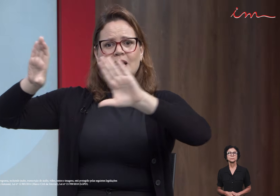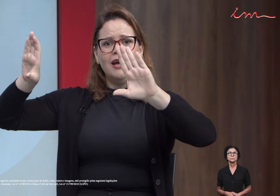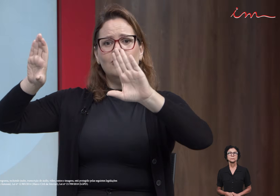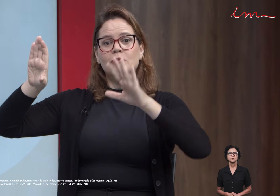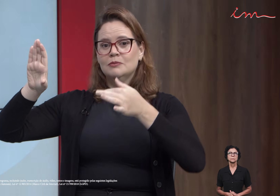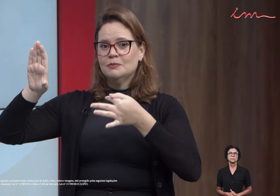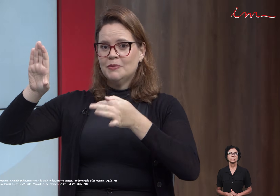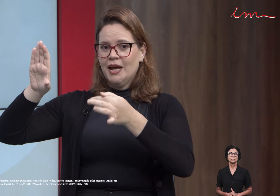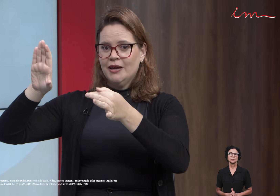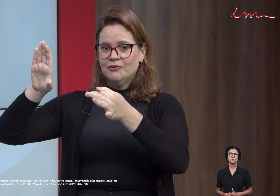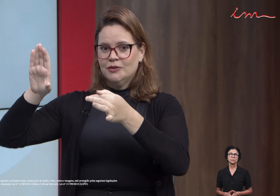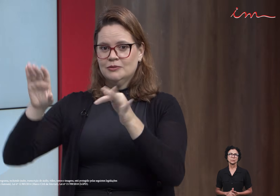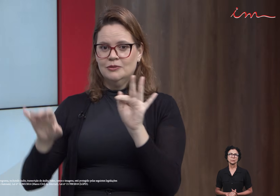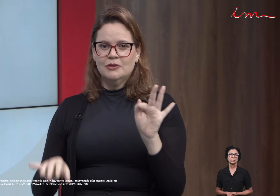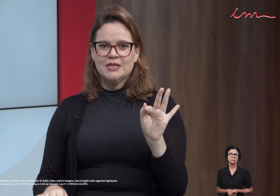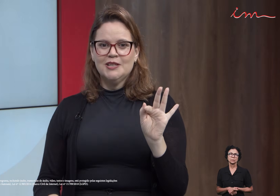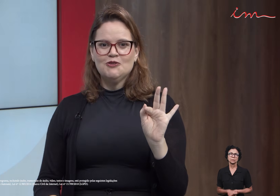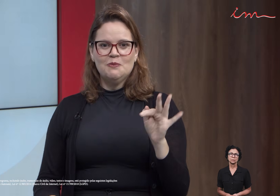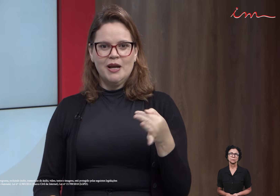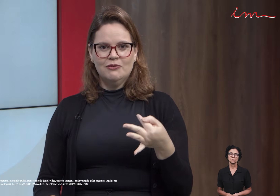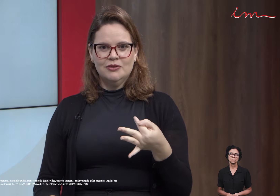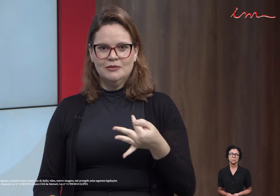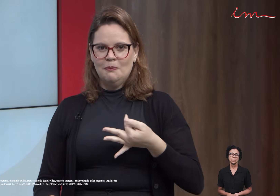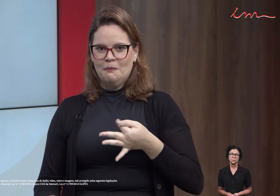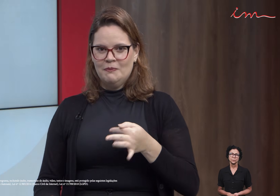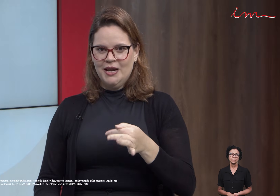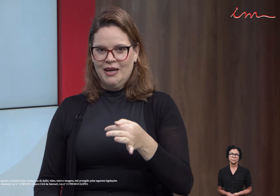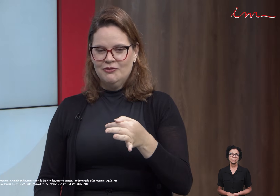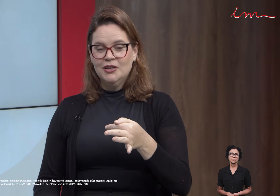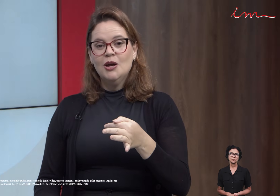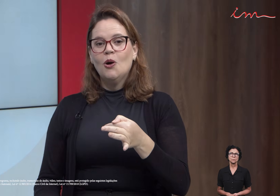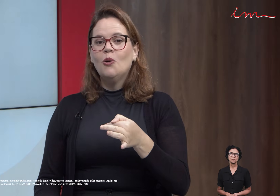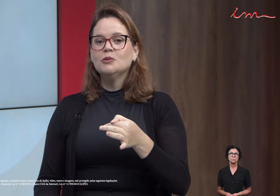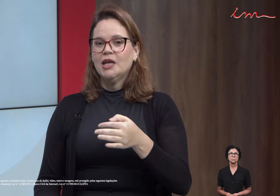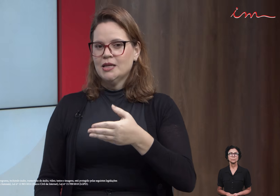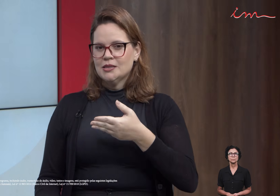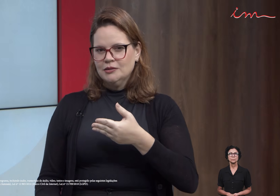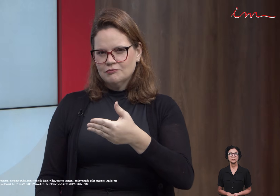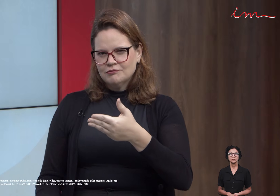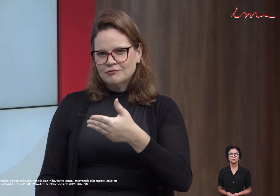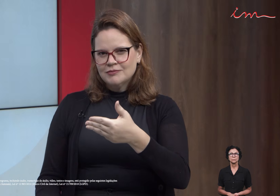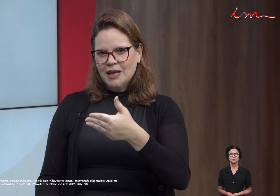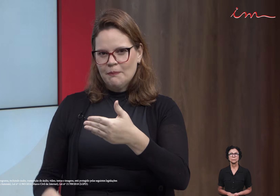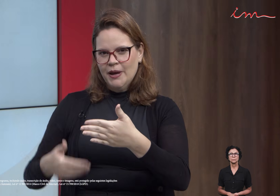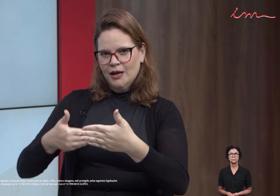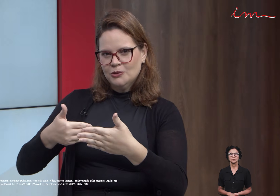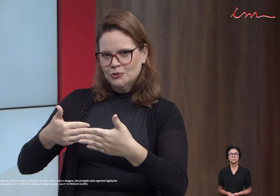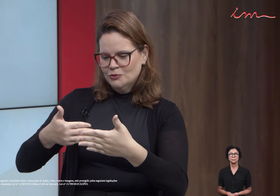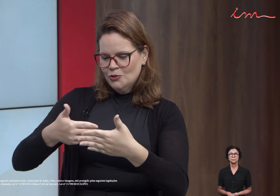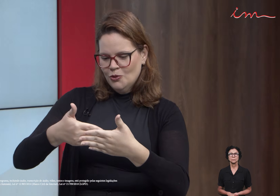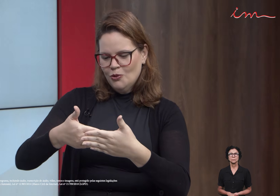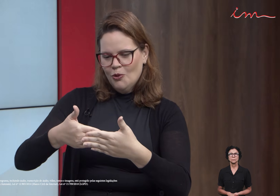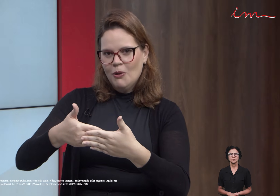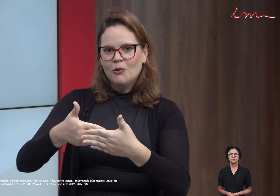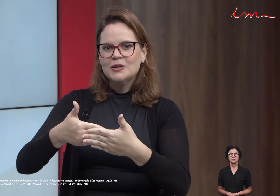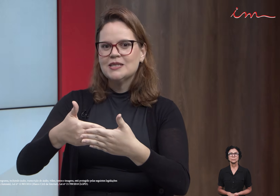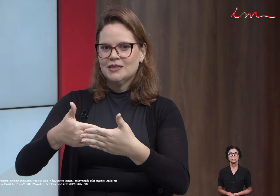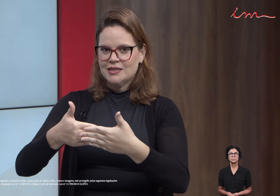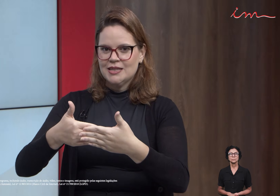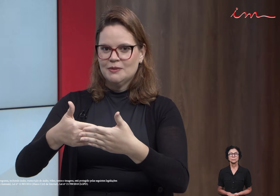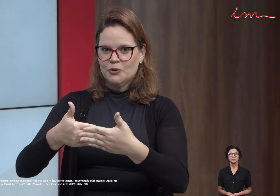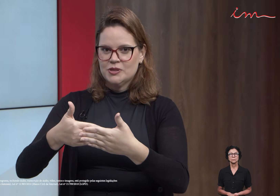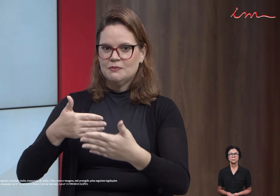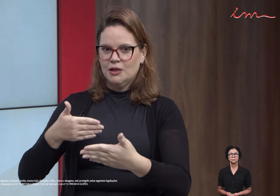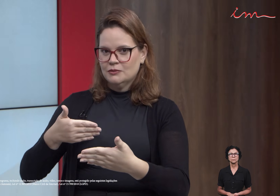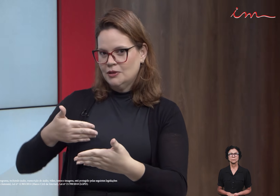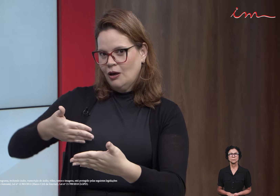no céu, breve, ó, sinal de breve, breve, ou tem assim, que é perto, ou uma coisa que